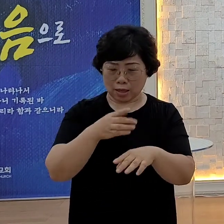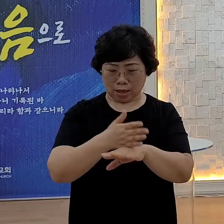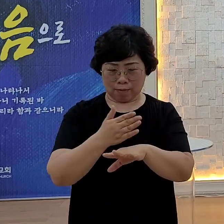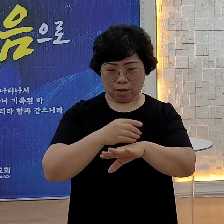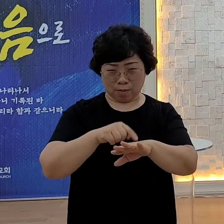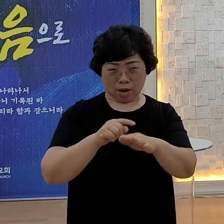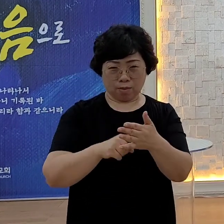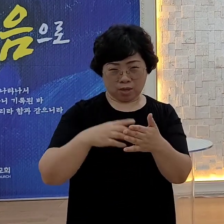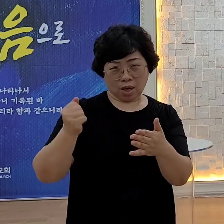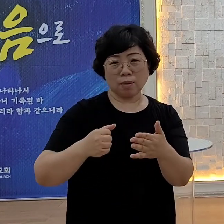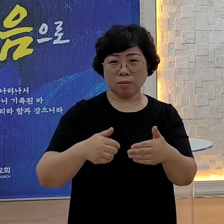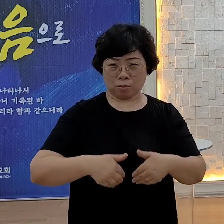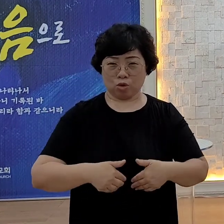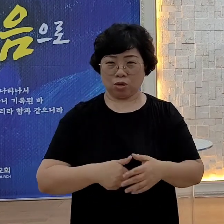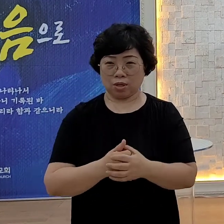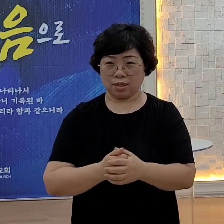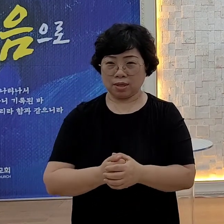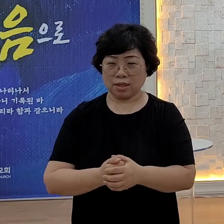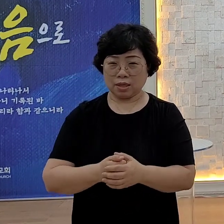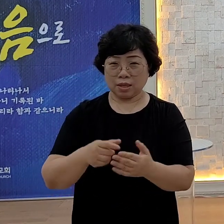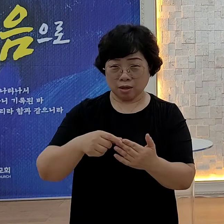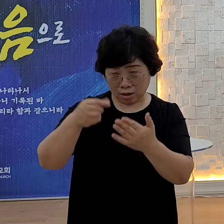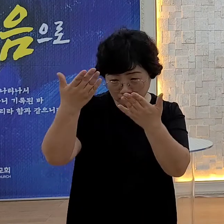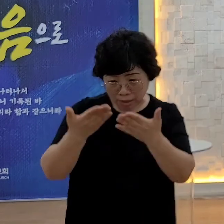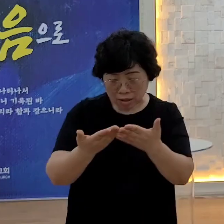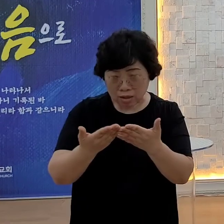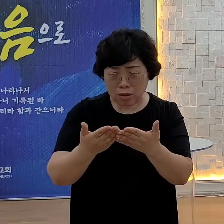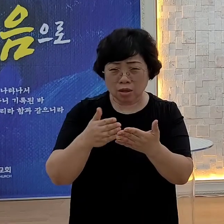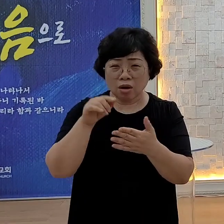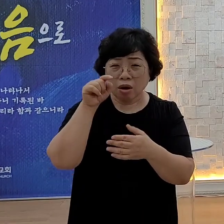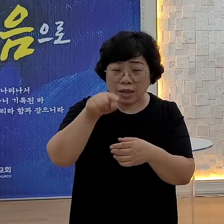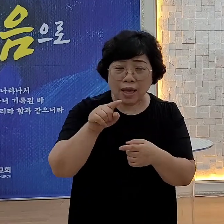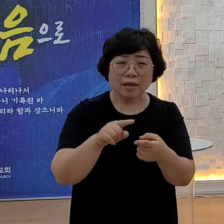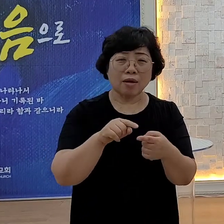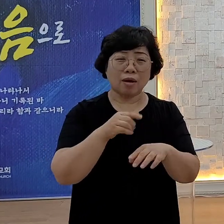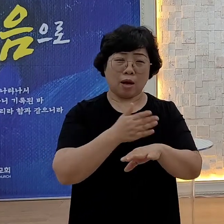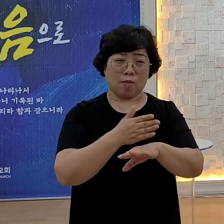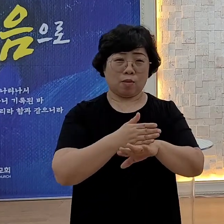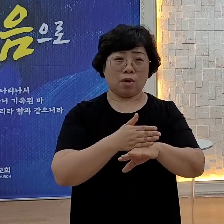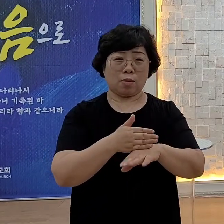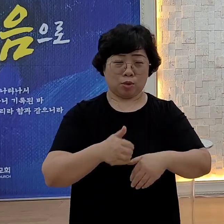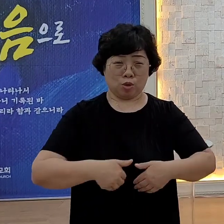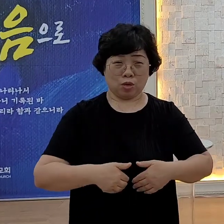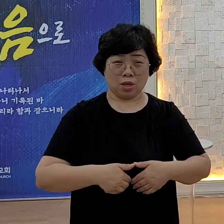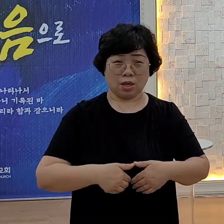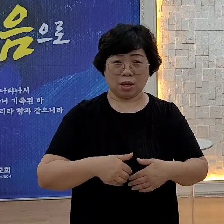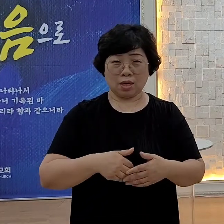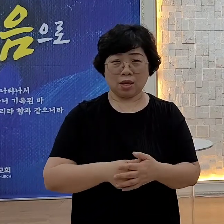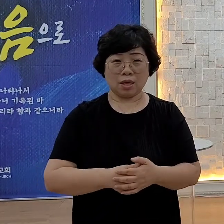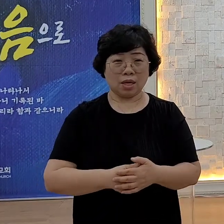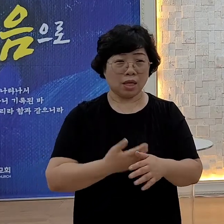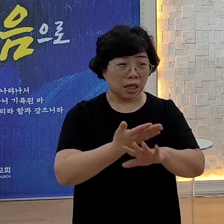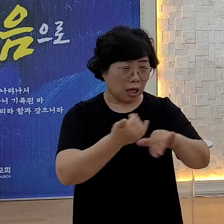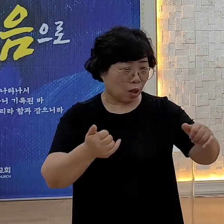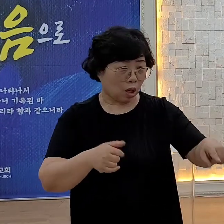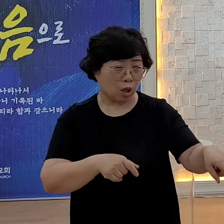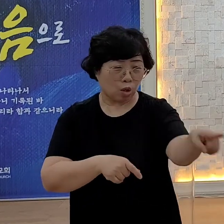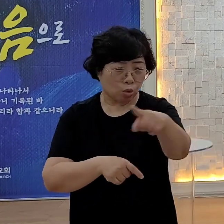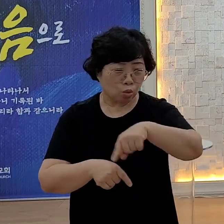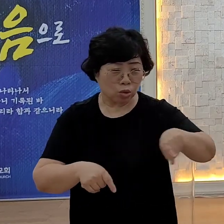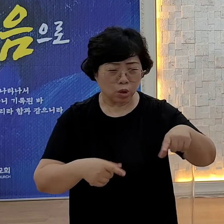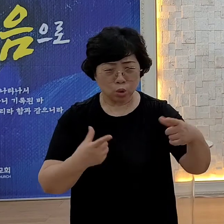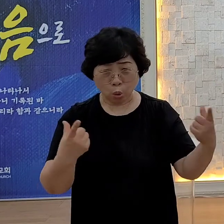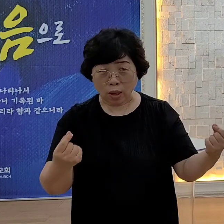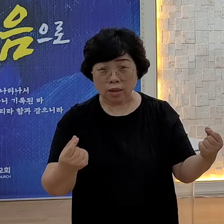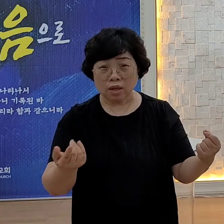그죠? 선택받은 게 감사하죠. 우리가 남과 다를 바가 뭐가 있습니까? 다 죄인들인데. 그런데 선택받은